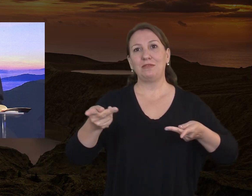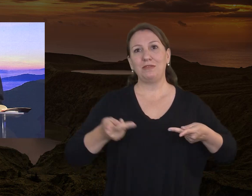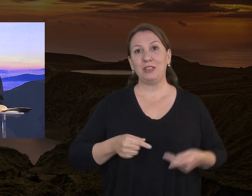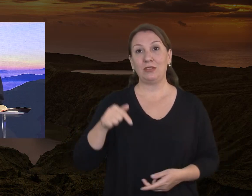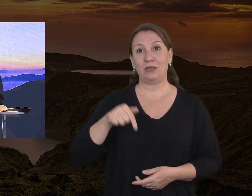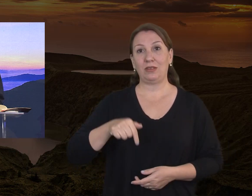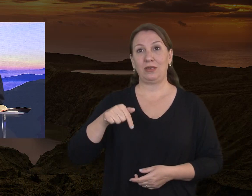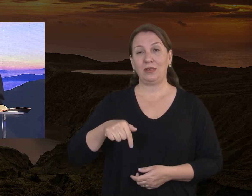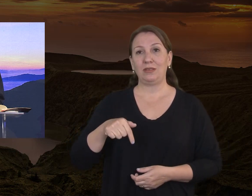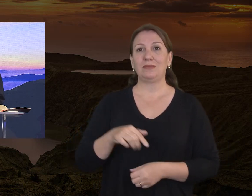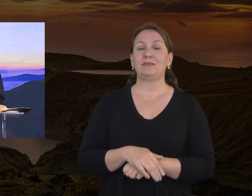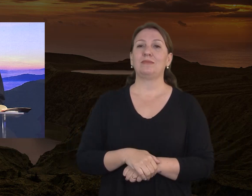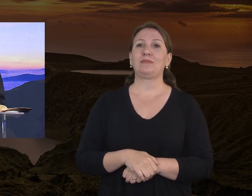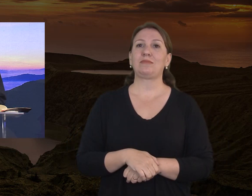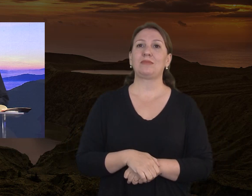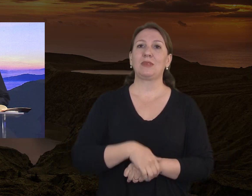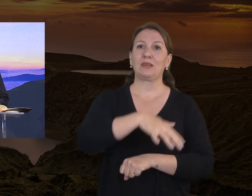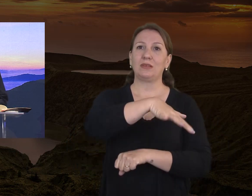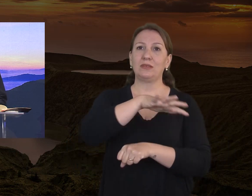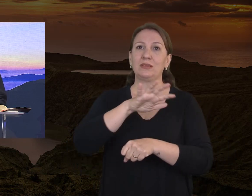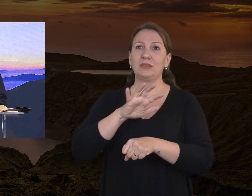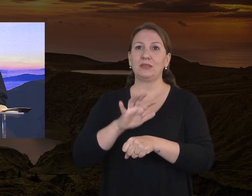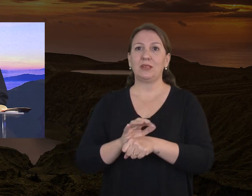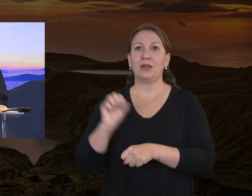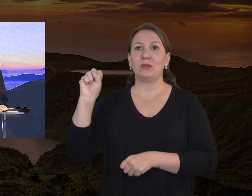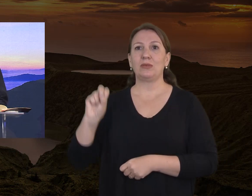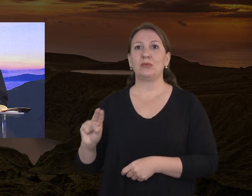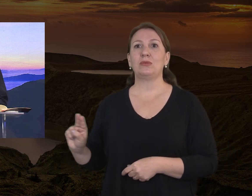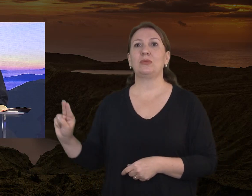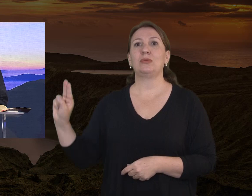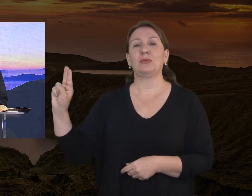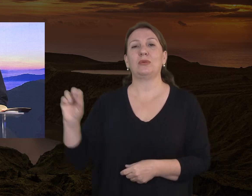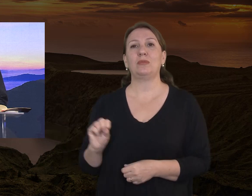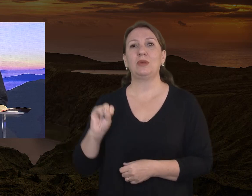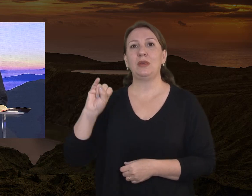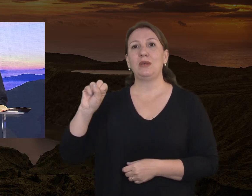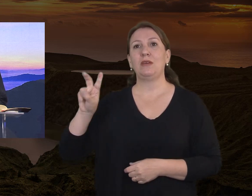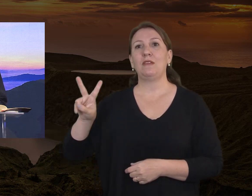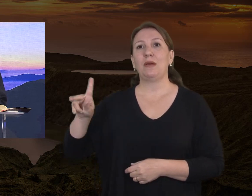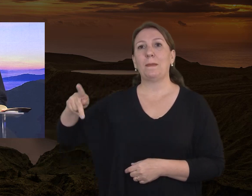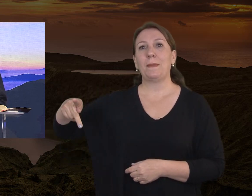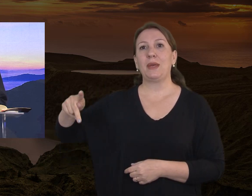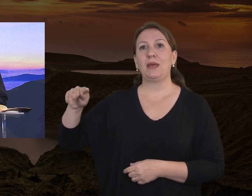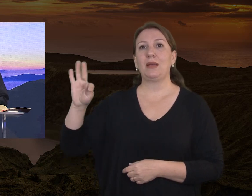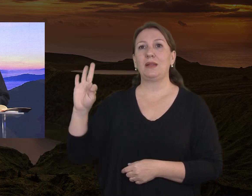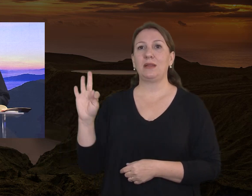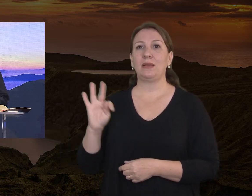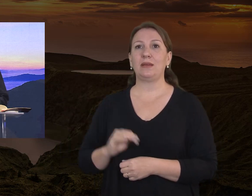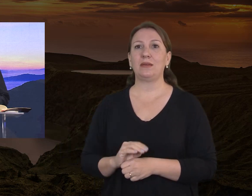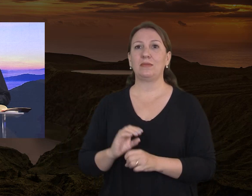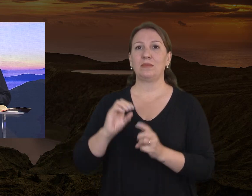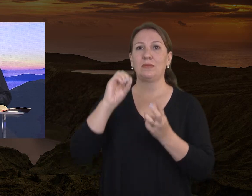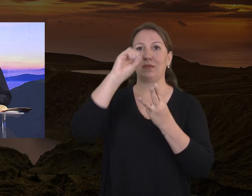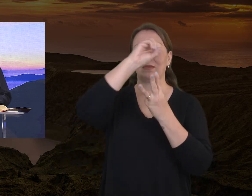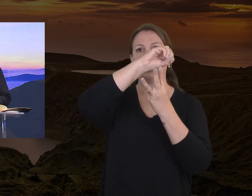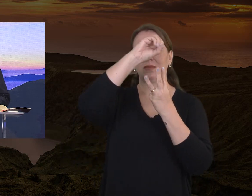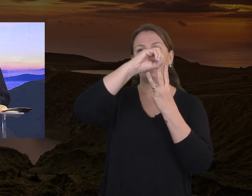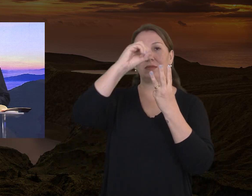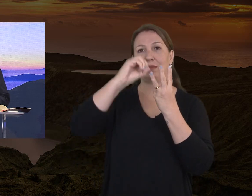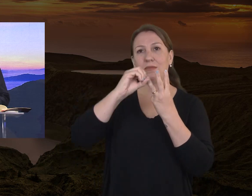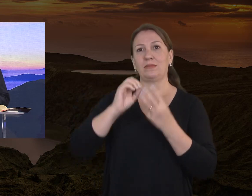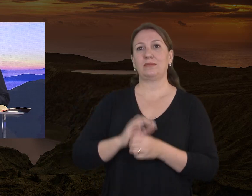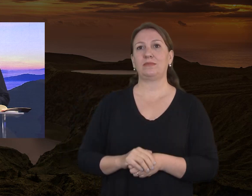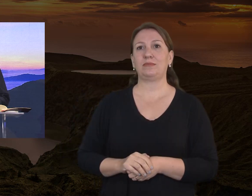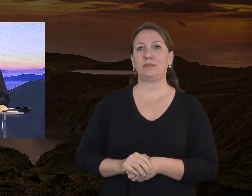à central de transmissão do Instituto Vida para Todos, diretamente aqui da